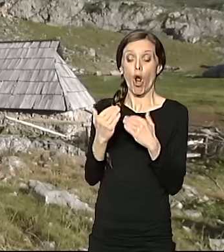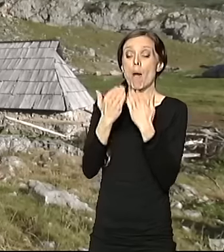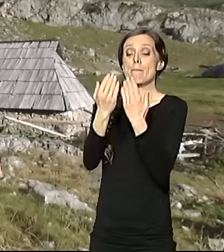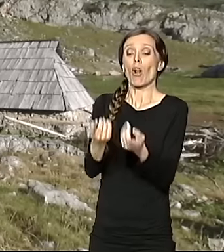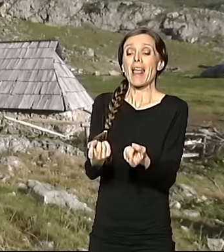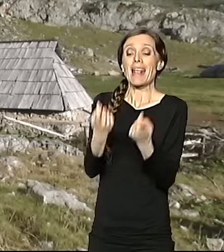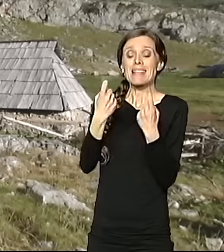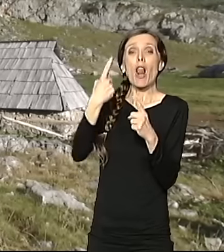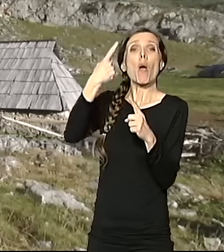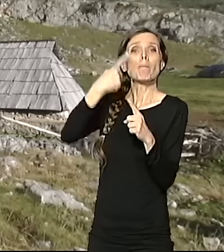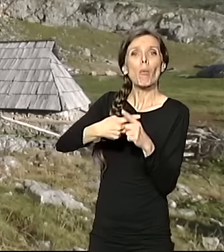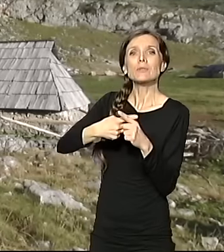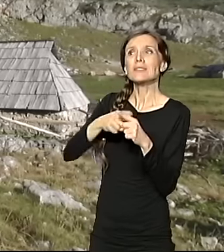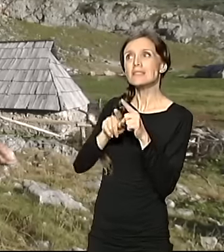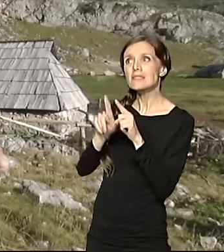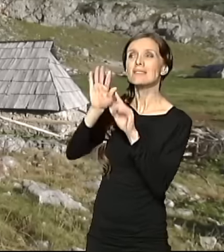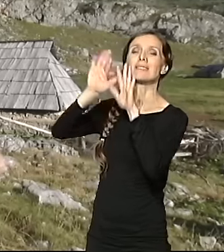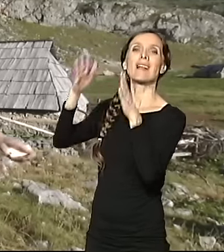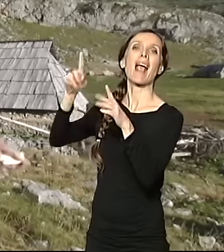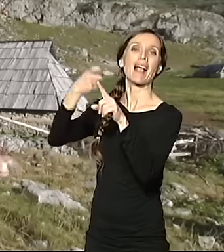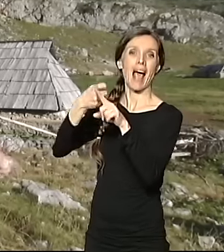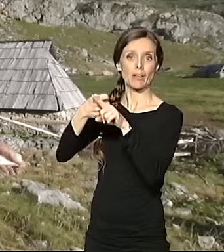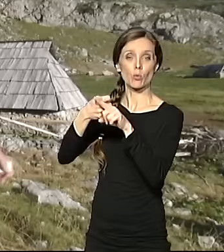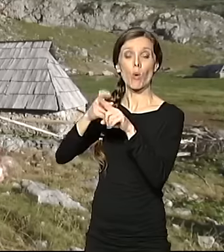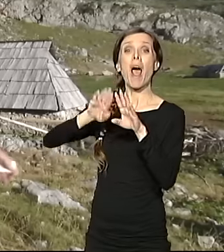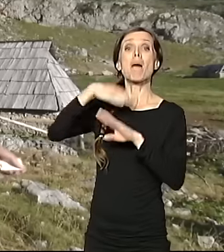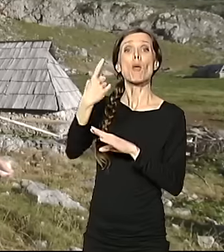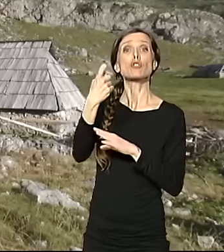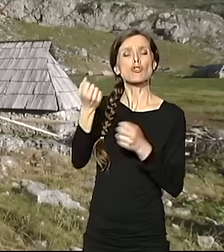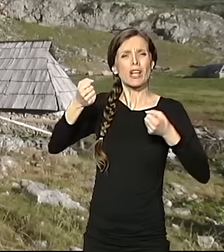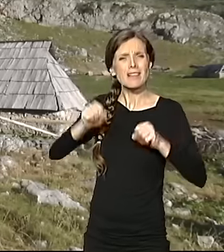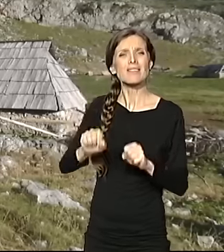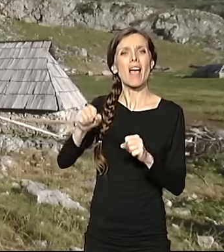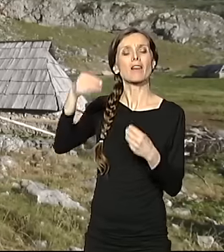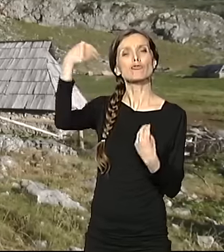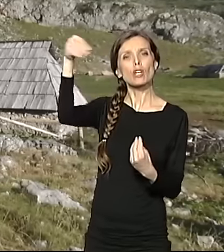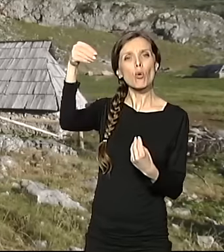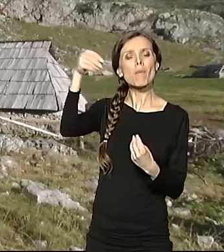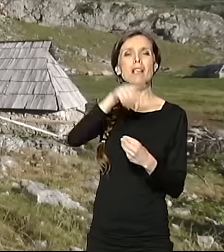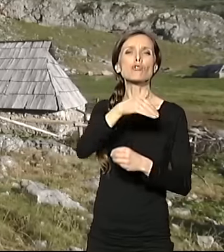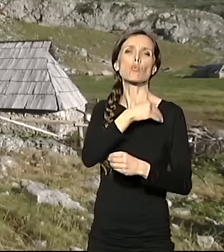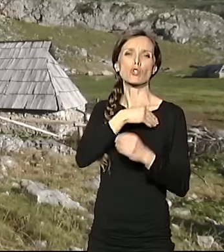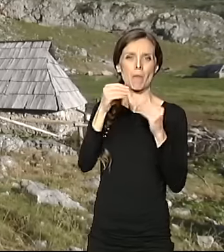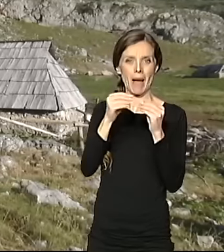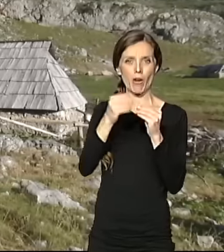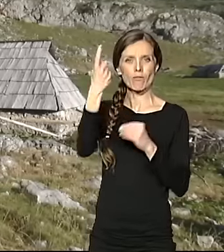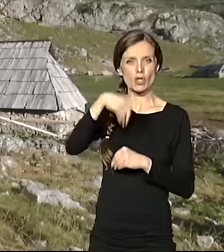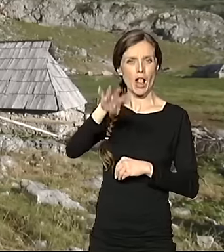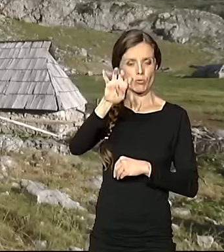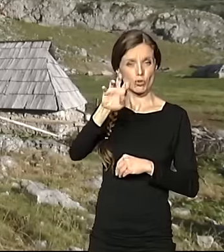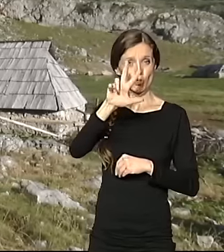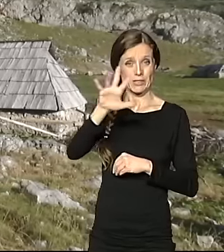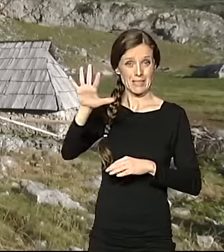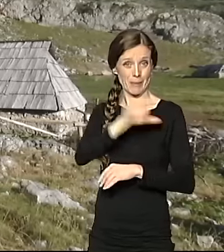sa Katunima. A kasnije se pominje baš u zvaničnom dokumentu, jednom Đuđi Branković je 1635.